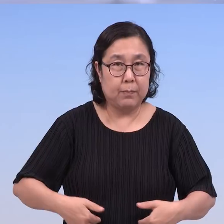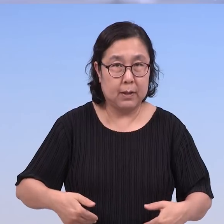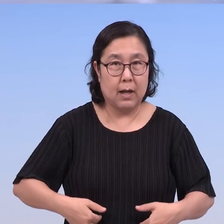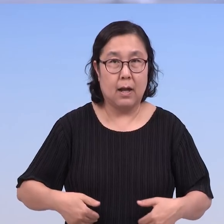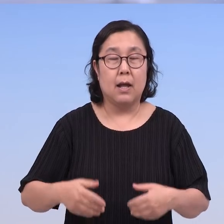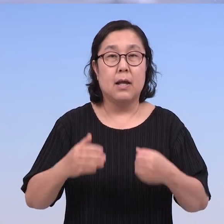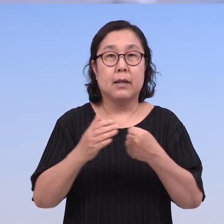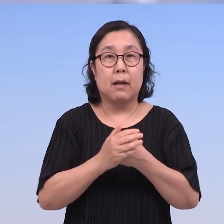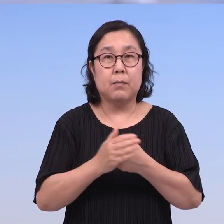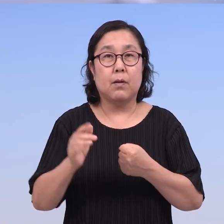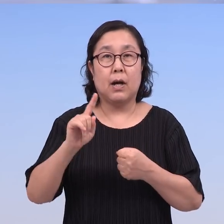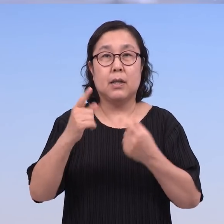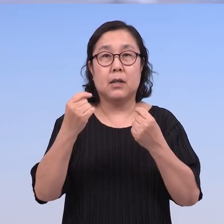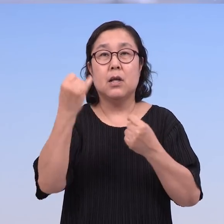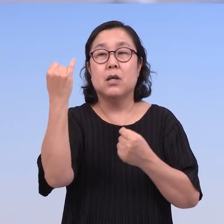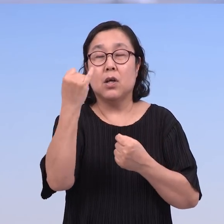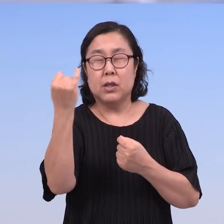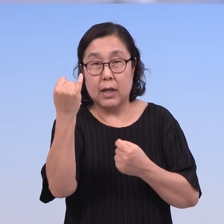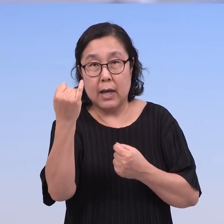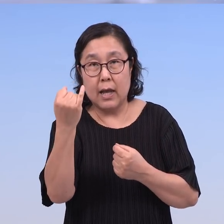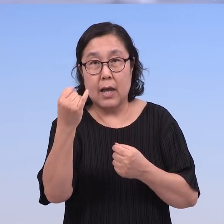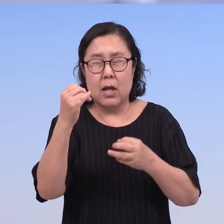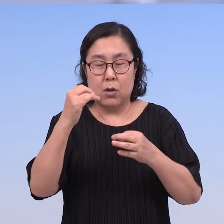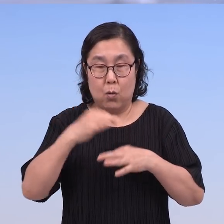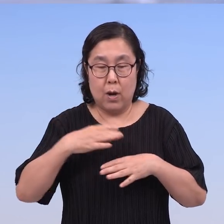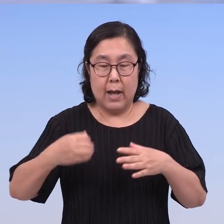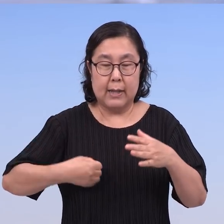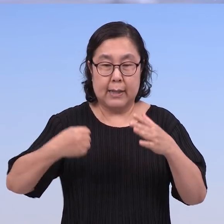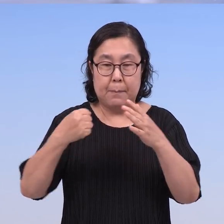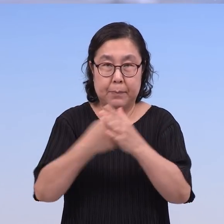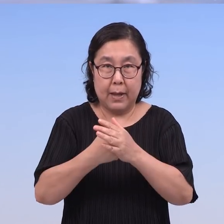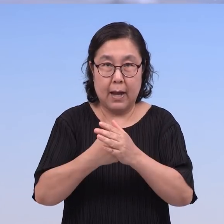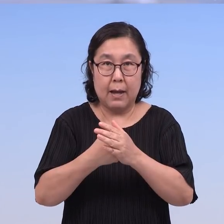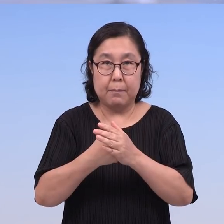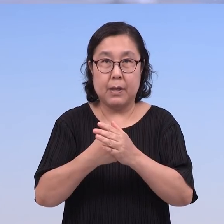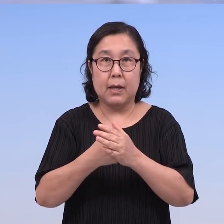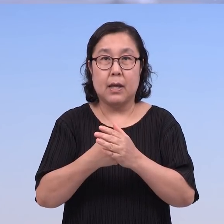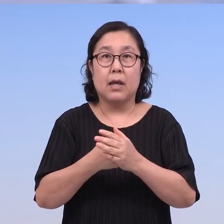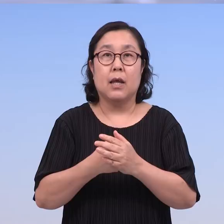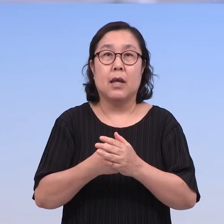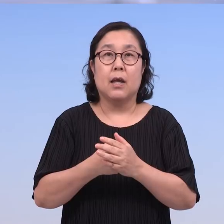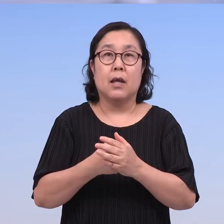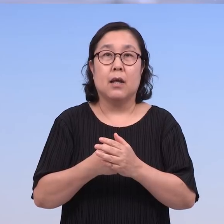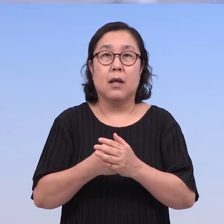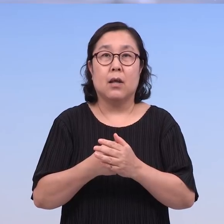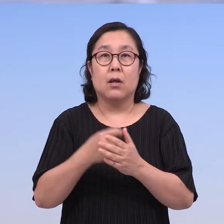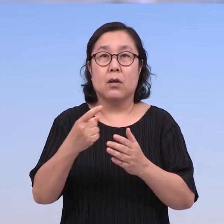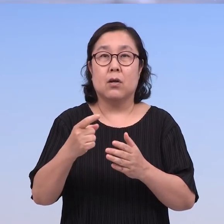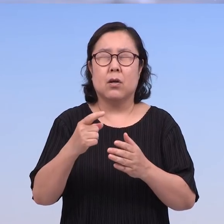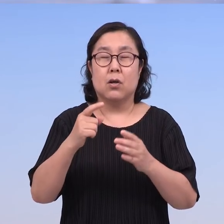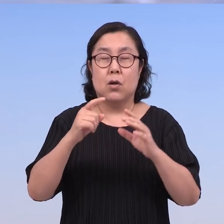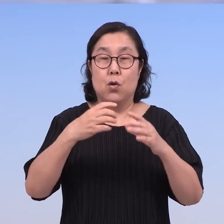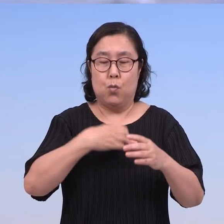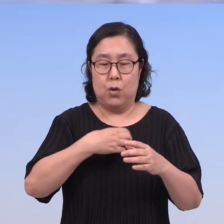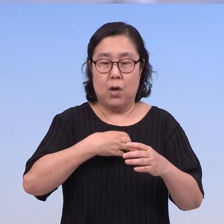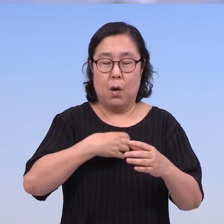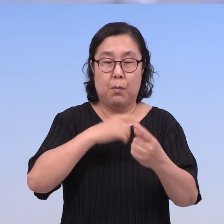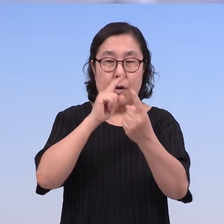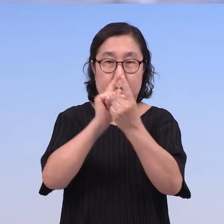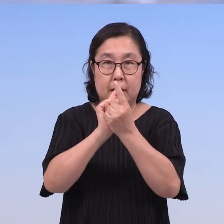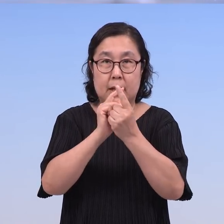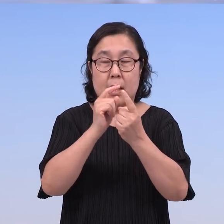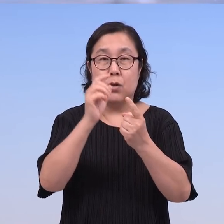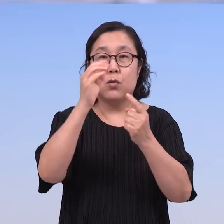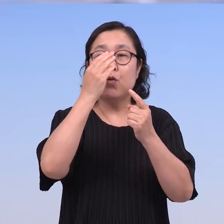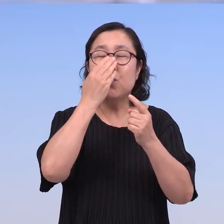이런 가냘픈 여성의 그 놀라운 담대한 선포가, 도전이 그 위기를 만난